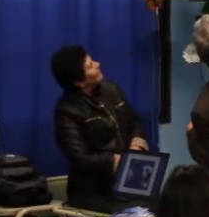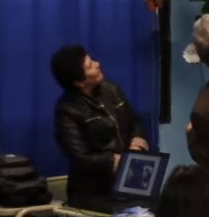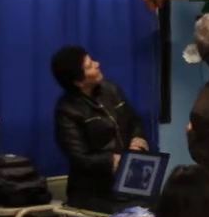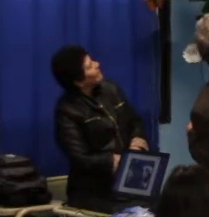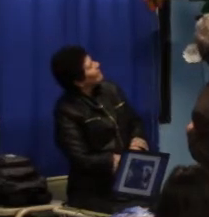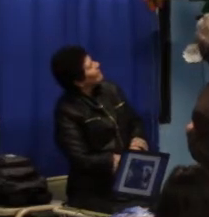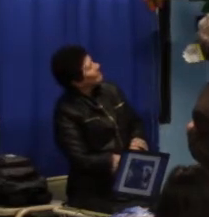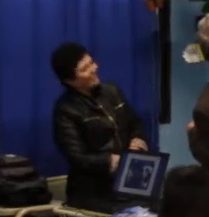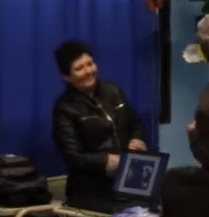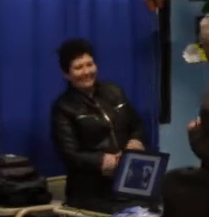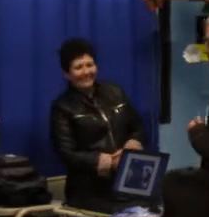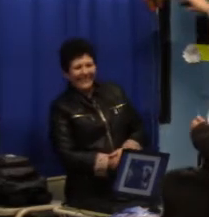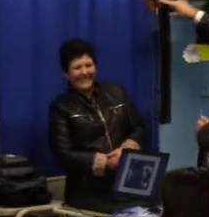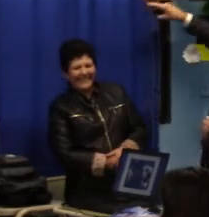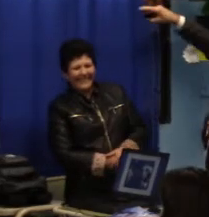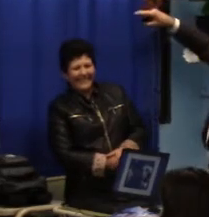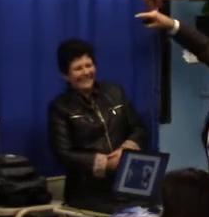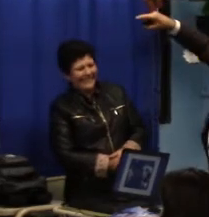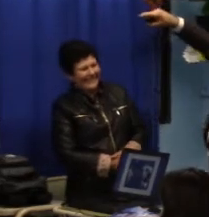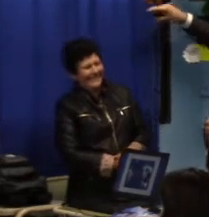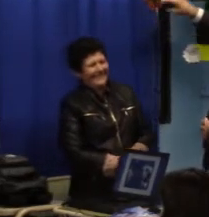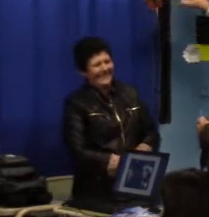¿conocen?